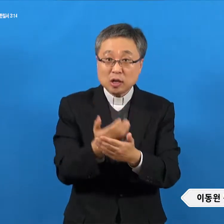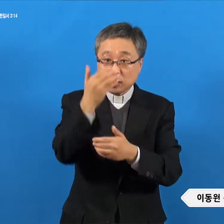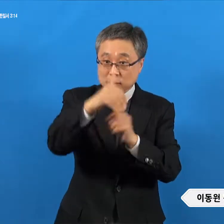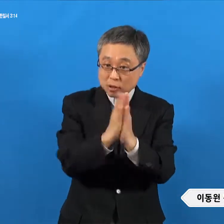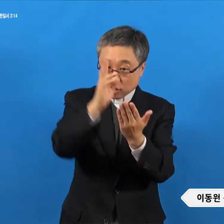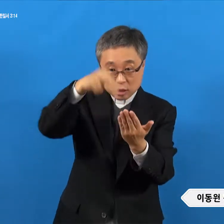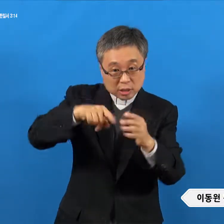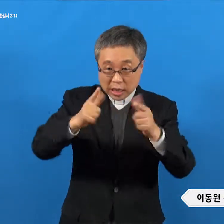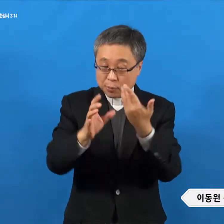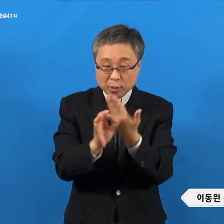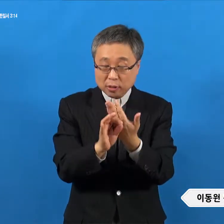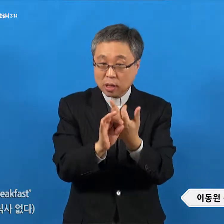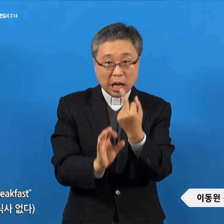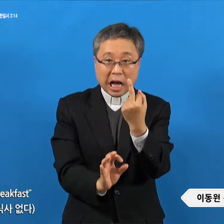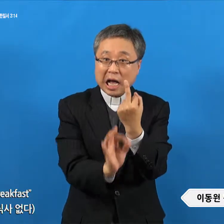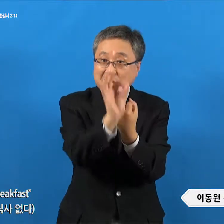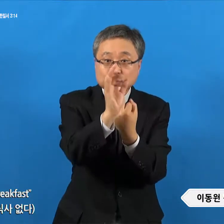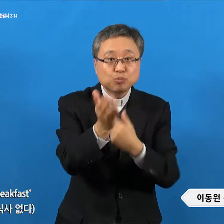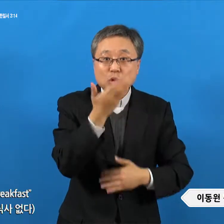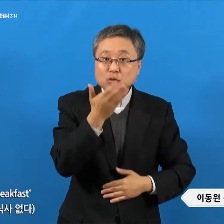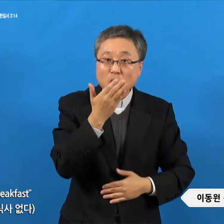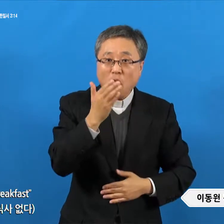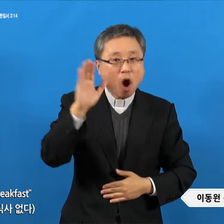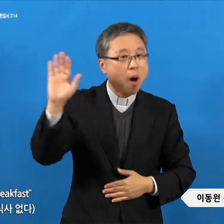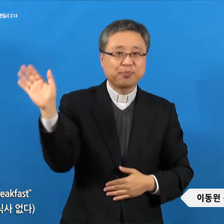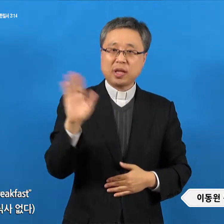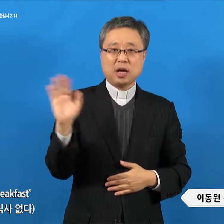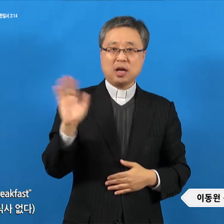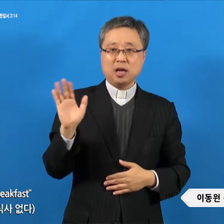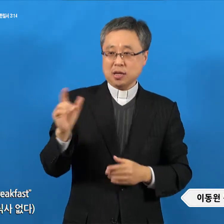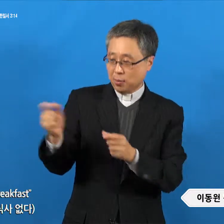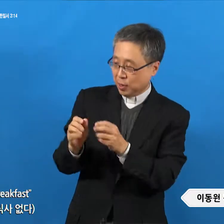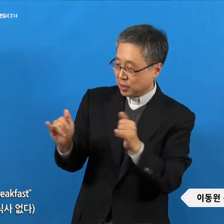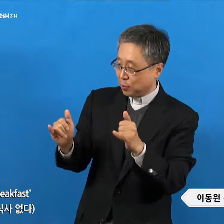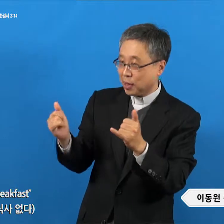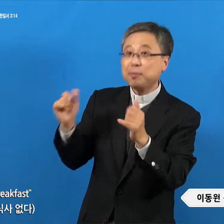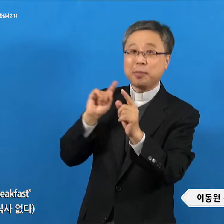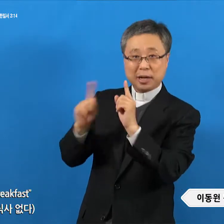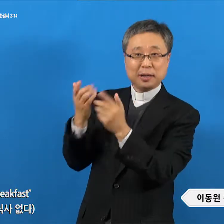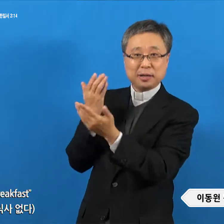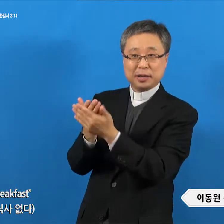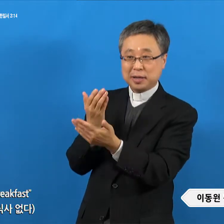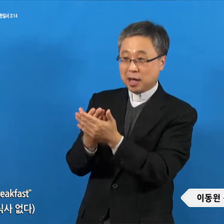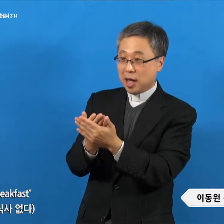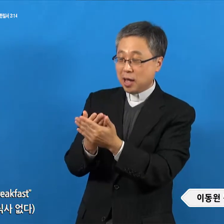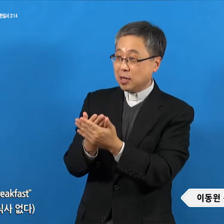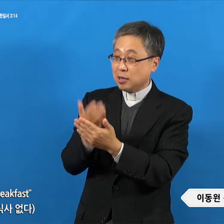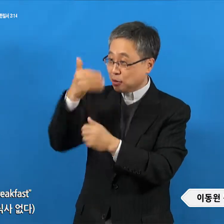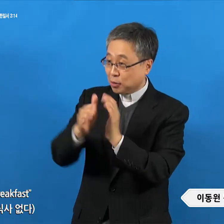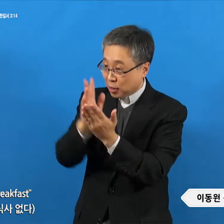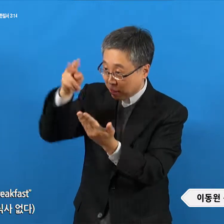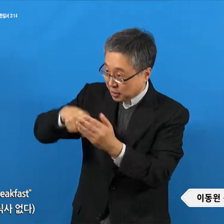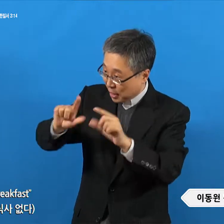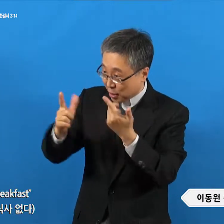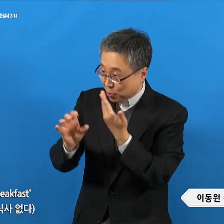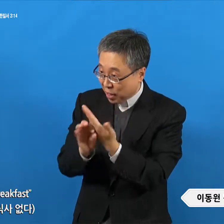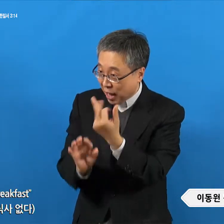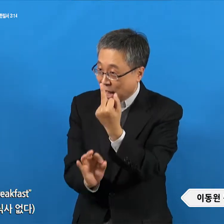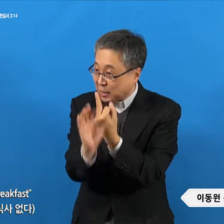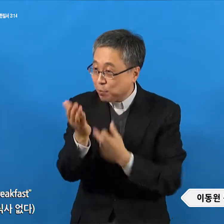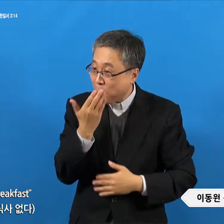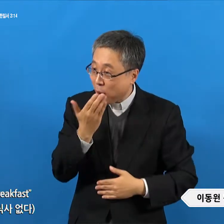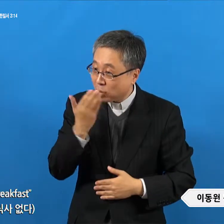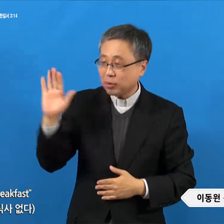Bible, no breakfast. 자, 옆에 사람에게 No Bible, no breakfast. 시작.